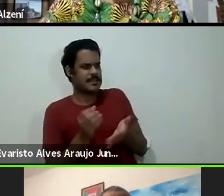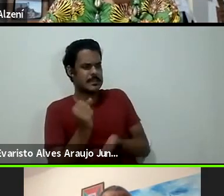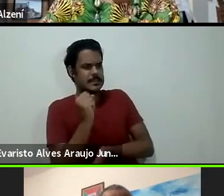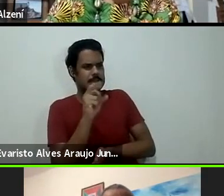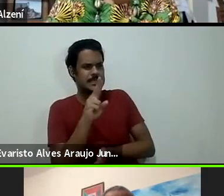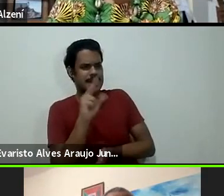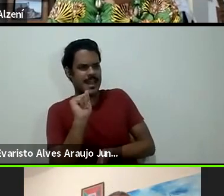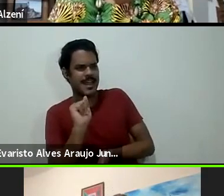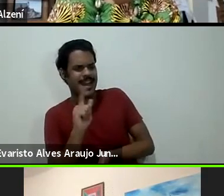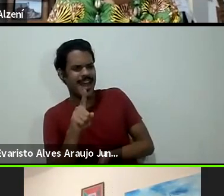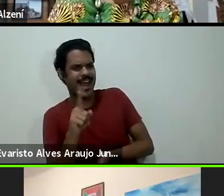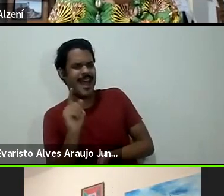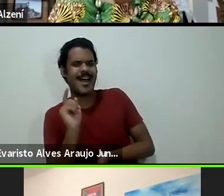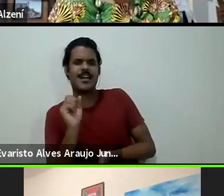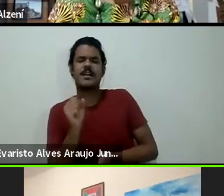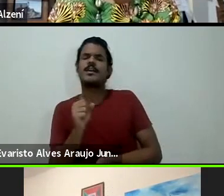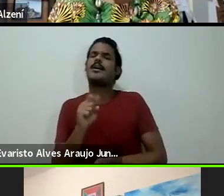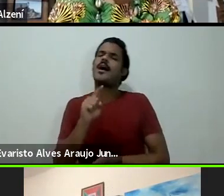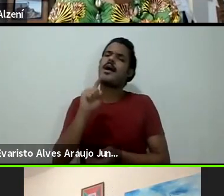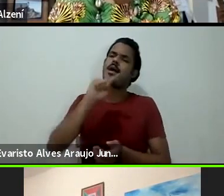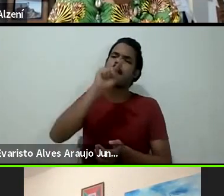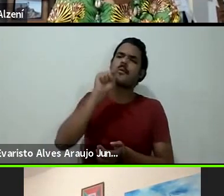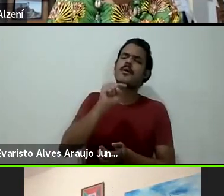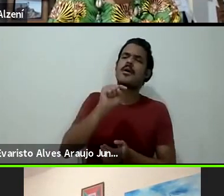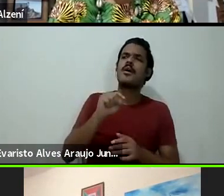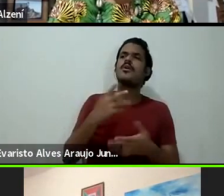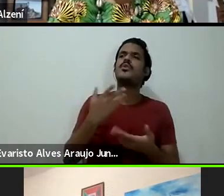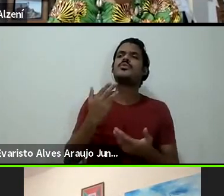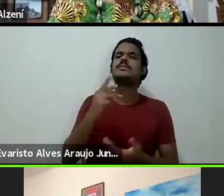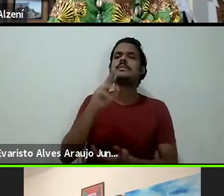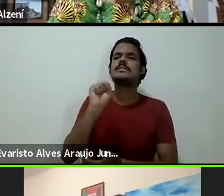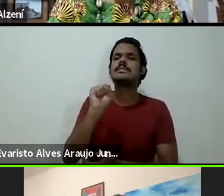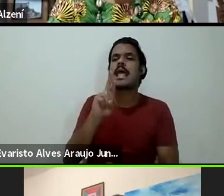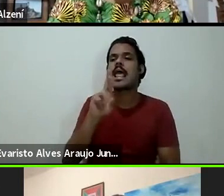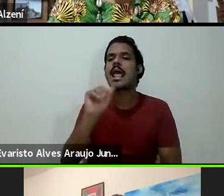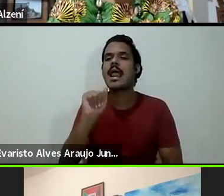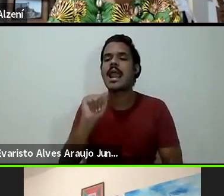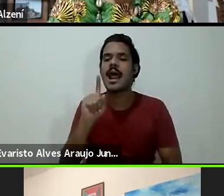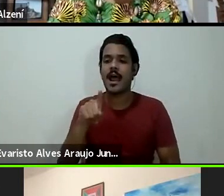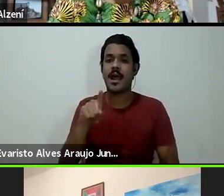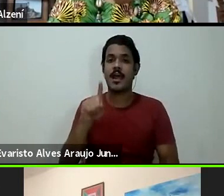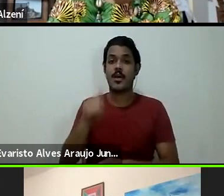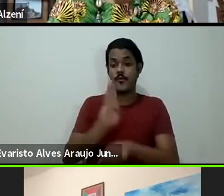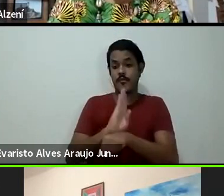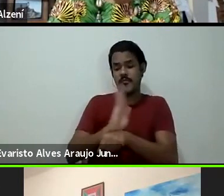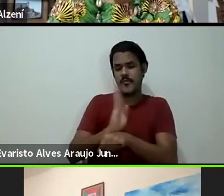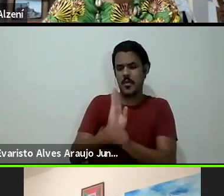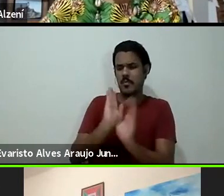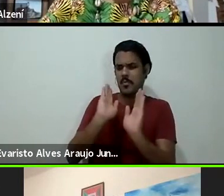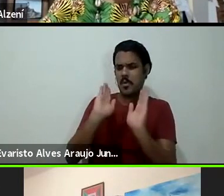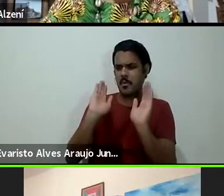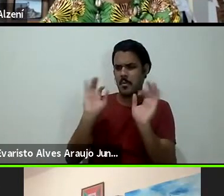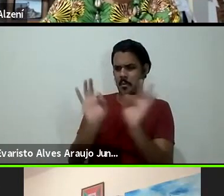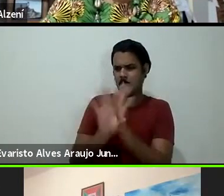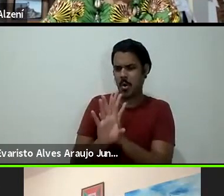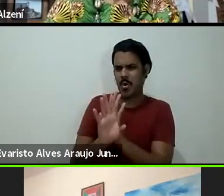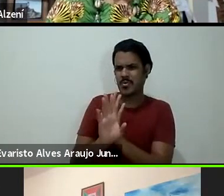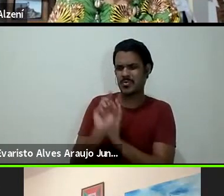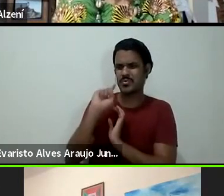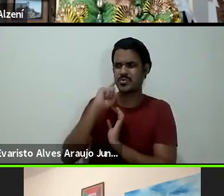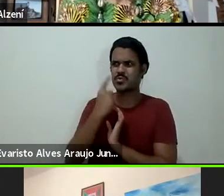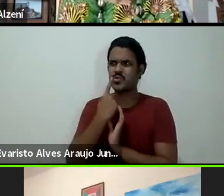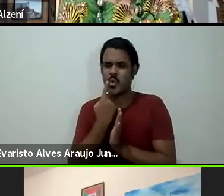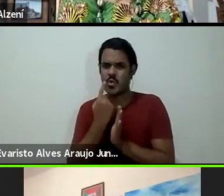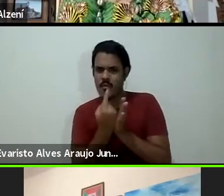deixa pessoas surdas fora da fruição do filme, será que o filme está pronto quando